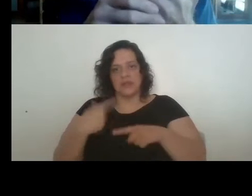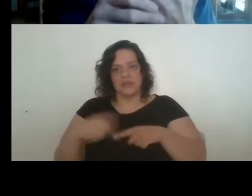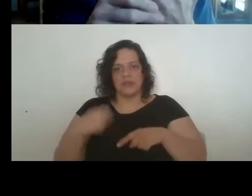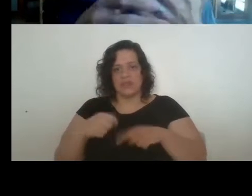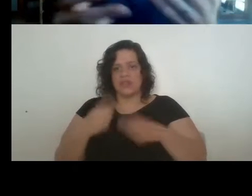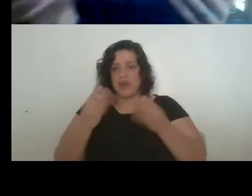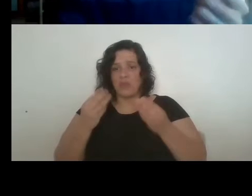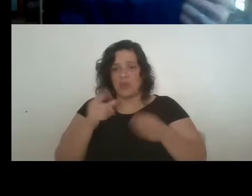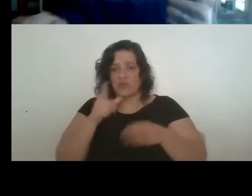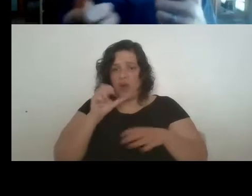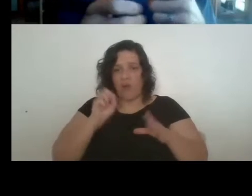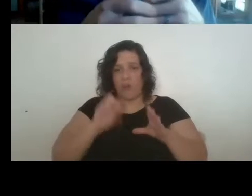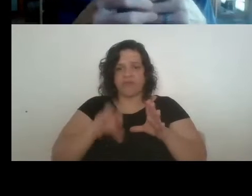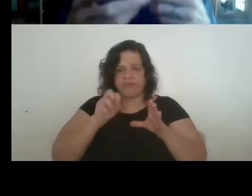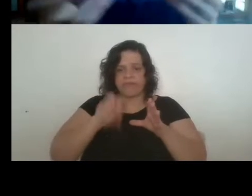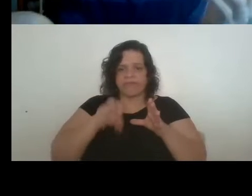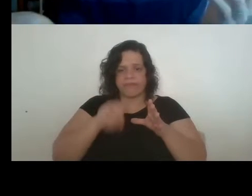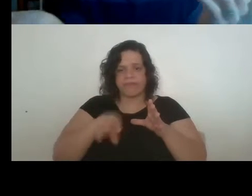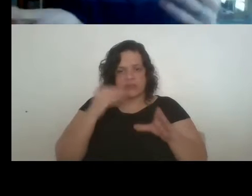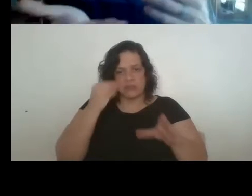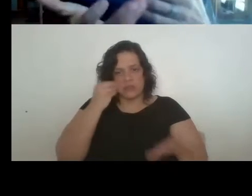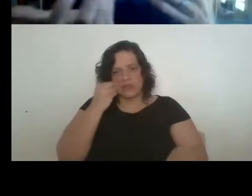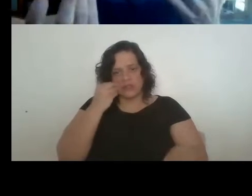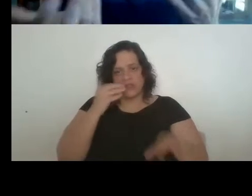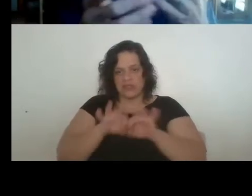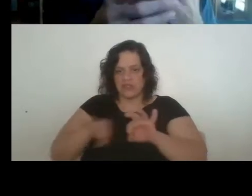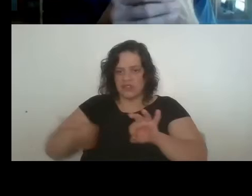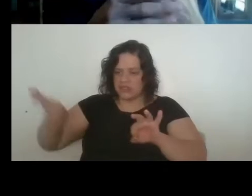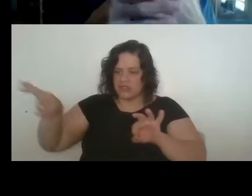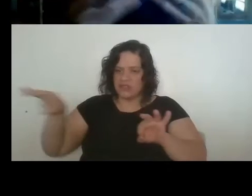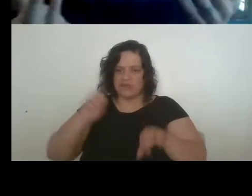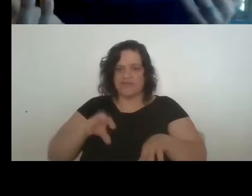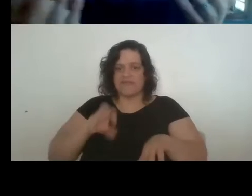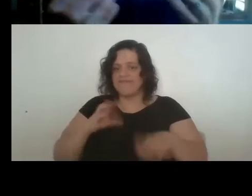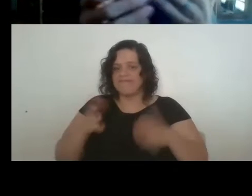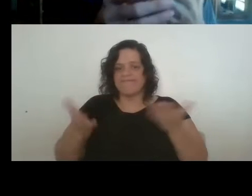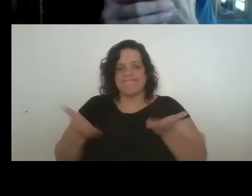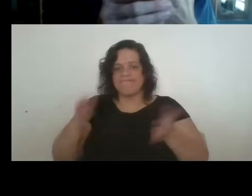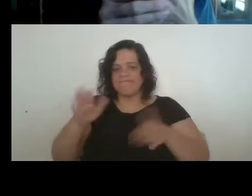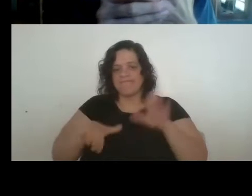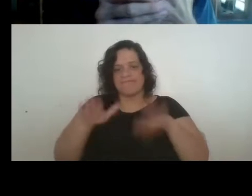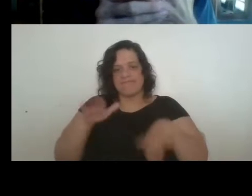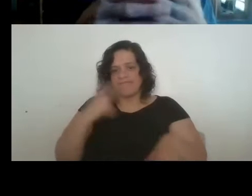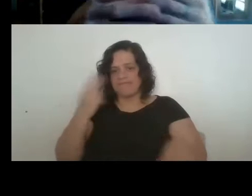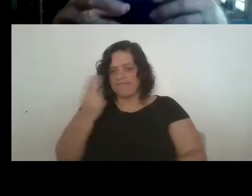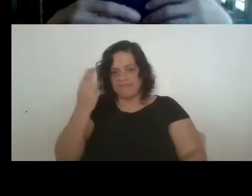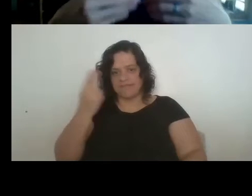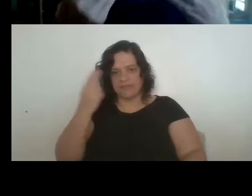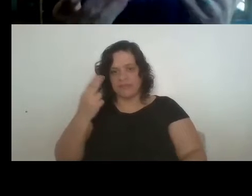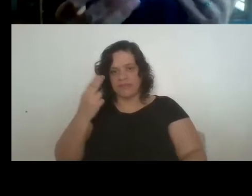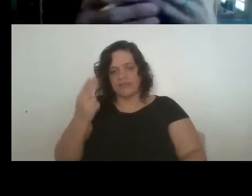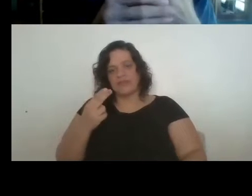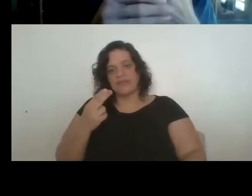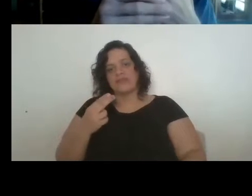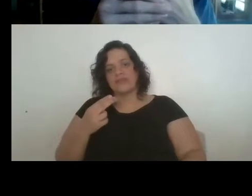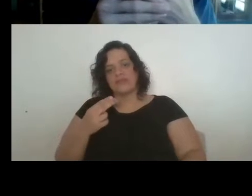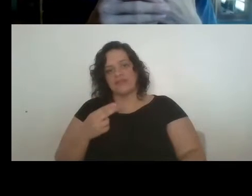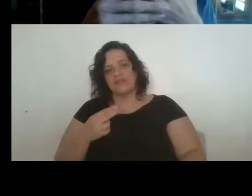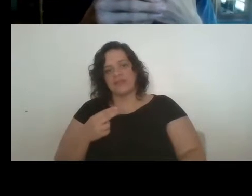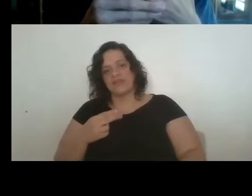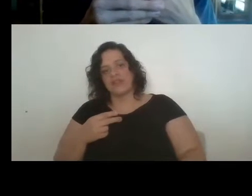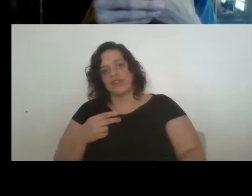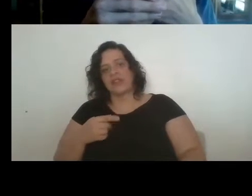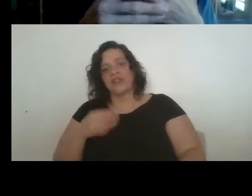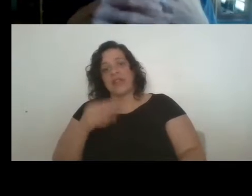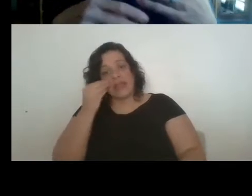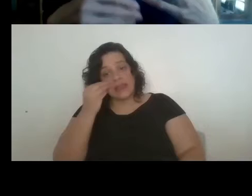de água ou uma mangueira. Então, muitas vezes a gente não tem condição, não tem essa disponibilidade de água toda, precisa fazer um teste um